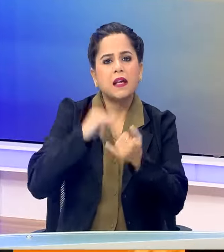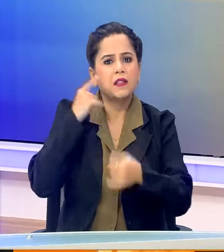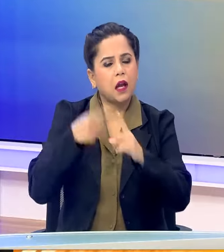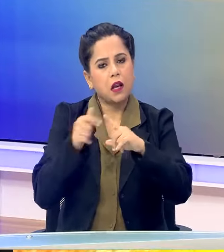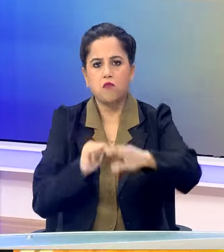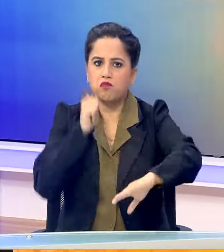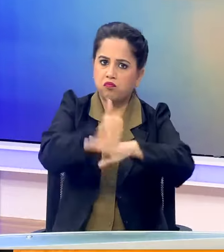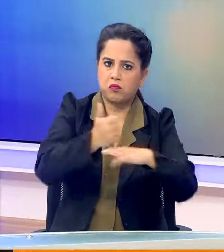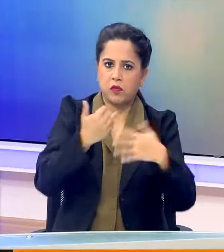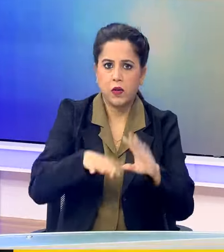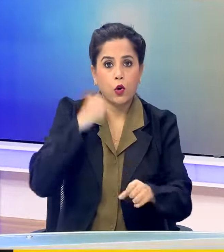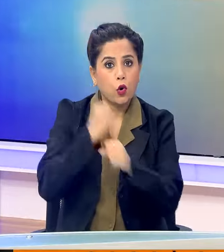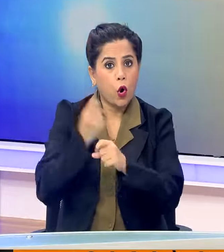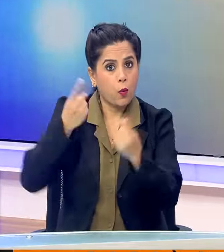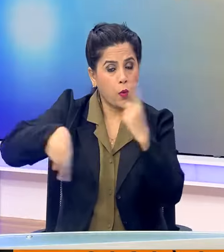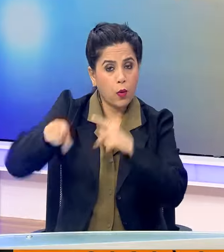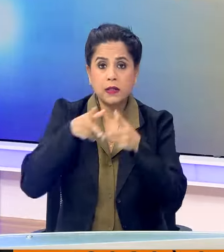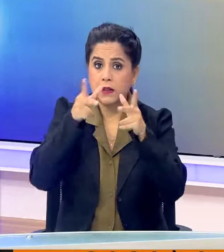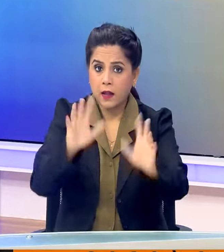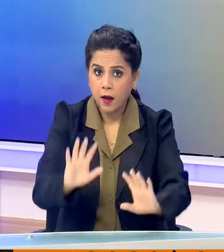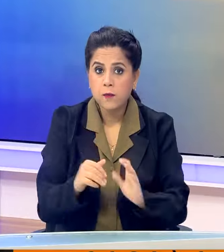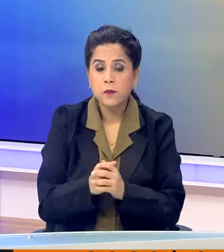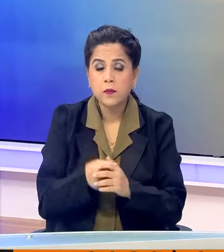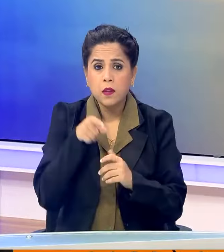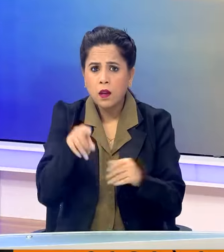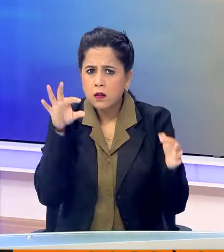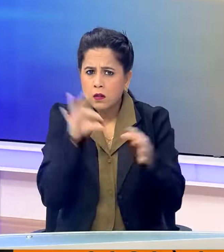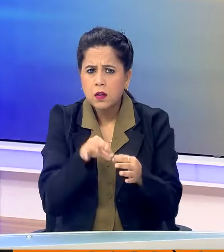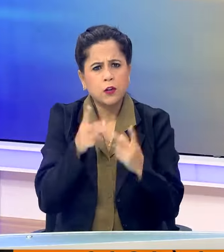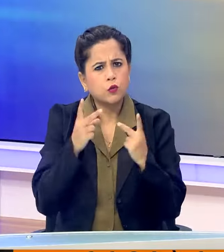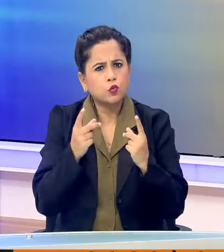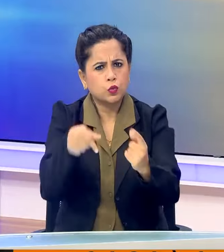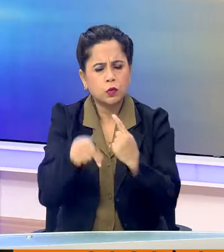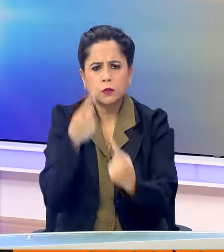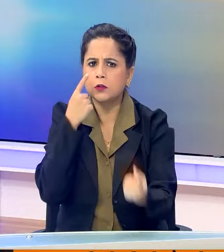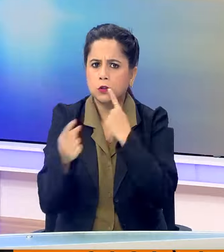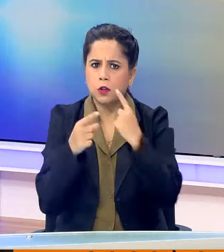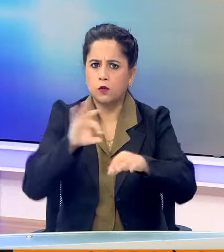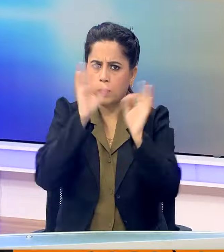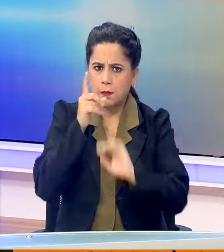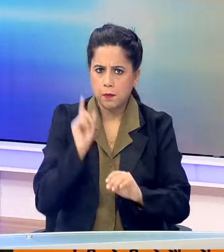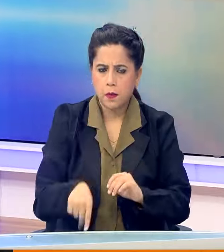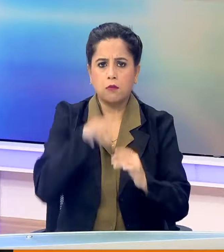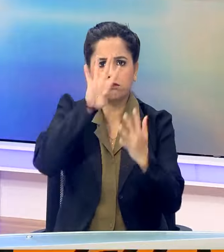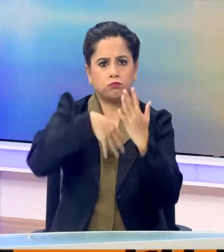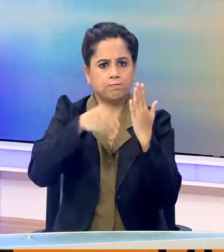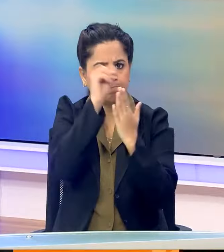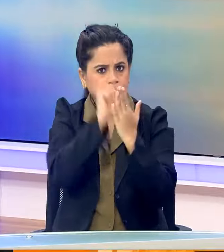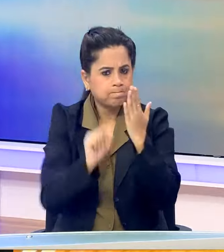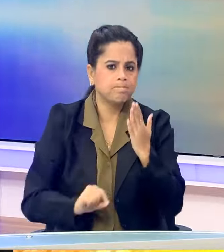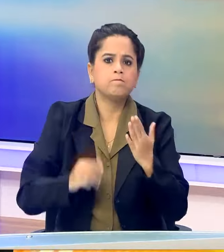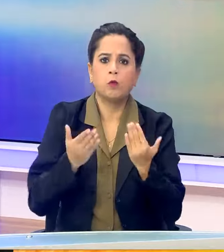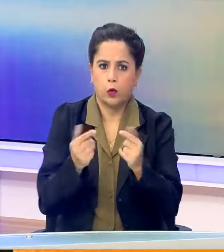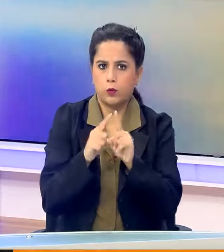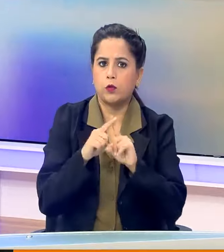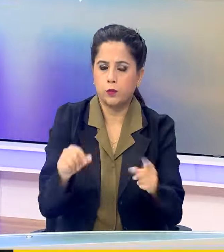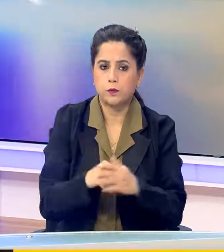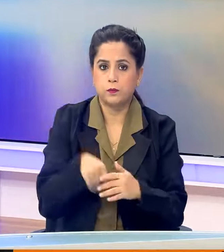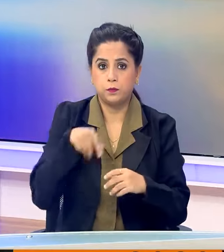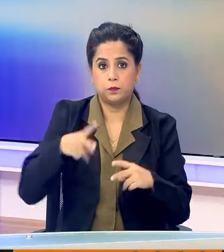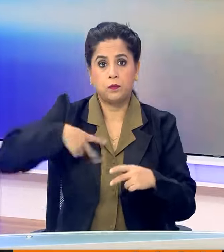गई है सरकार की ओर से कहा गया है कि इस मामले में जल्द जांच पूरी हो ताकि चार्जशीट दाखिल की जा सके